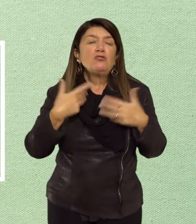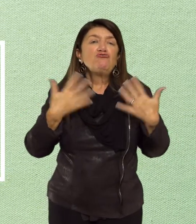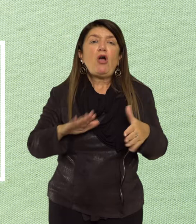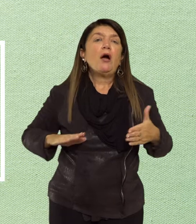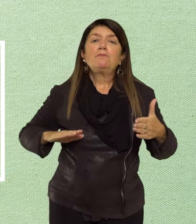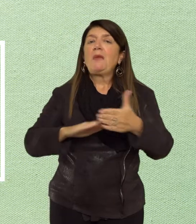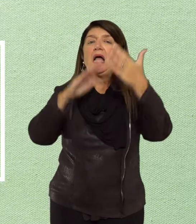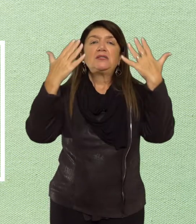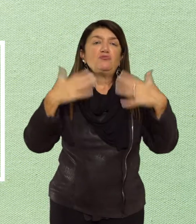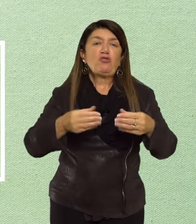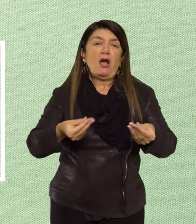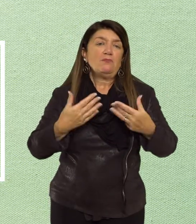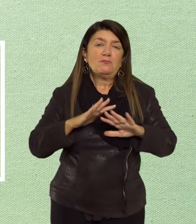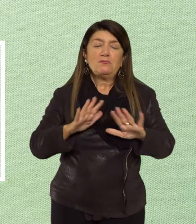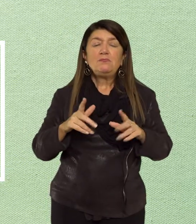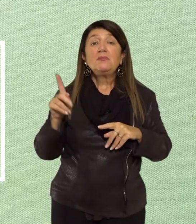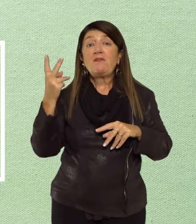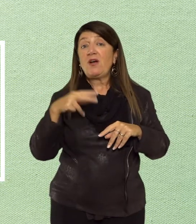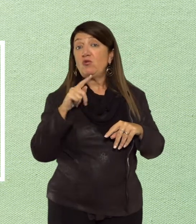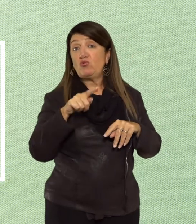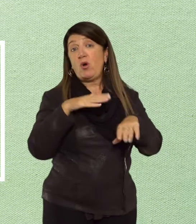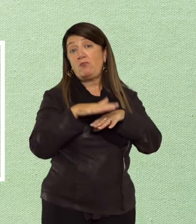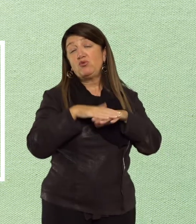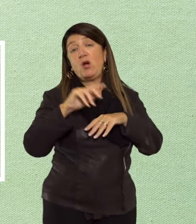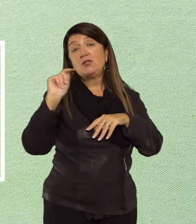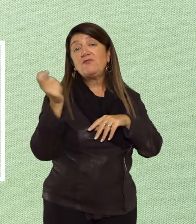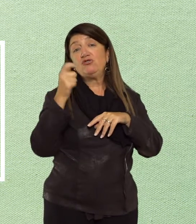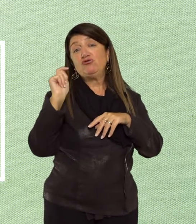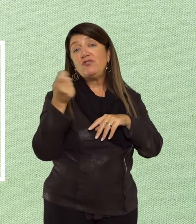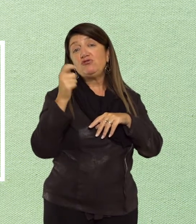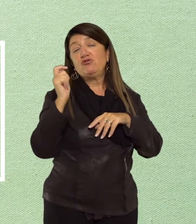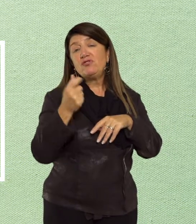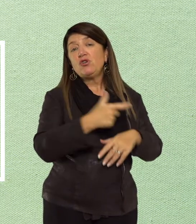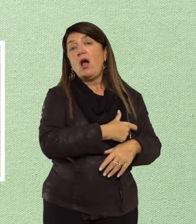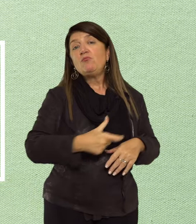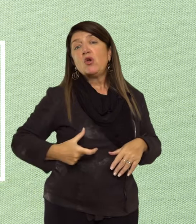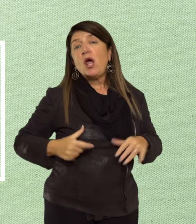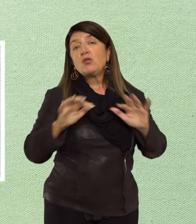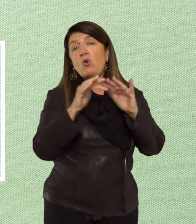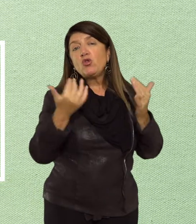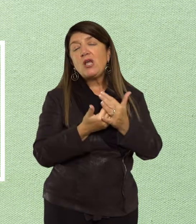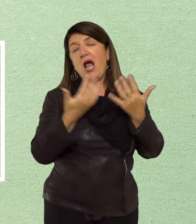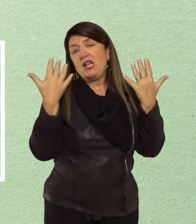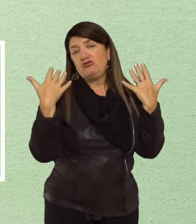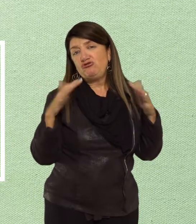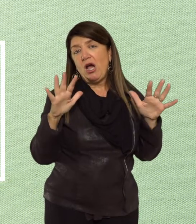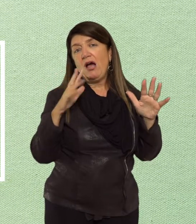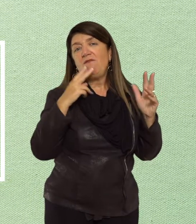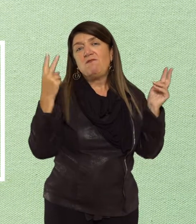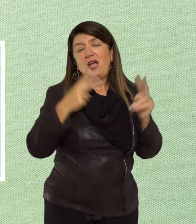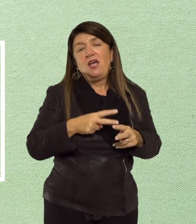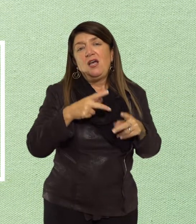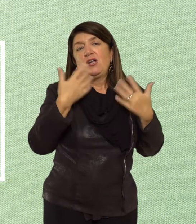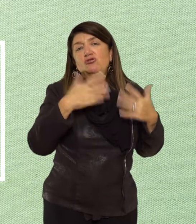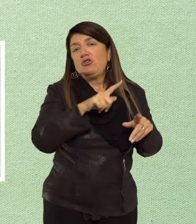tu eri abituata già alle vittorie perché hai vinto diversi campionati mondiali, europei, insomma, tutto quello che si